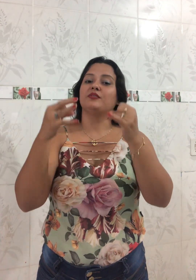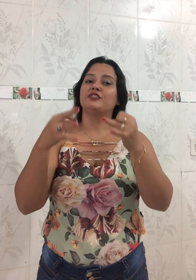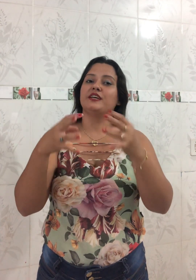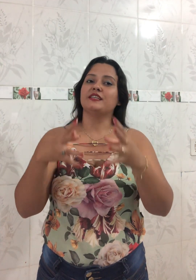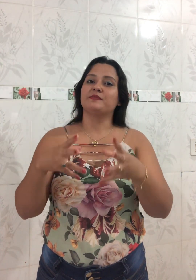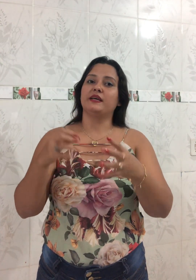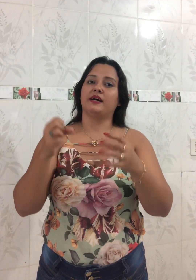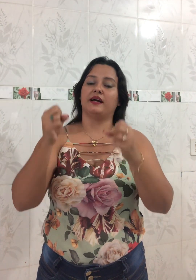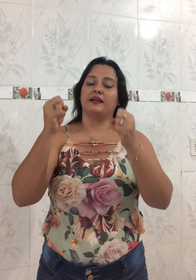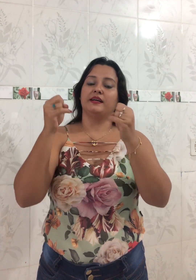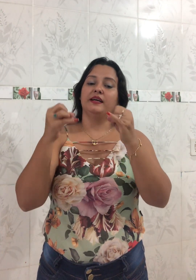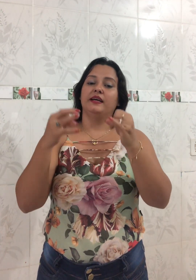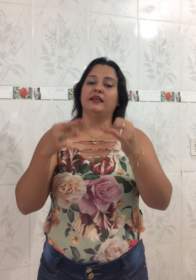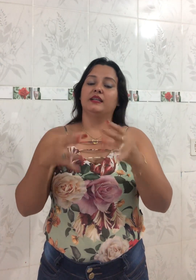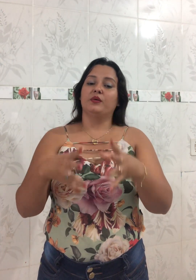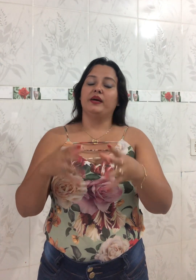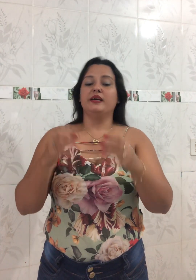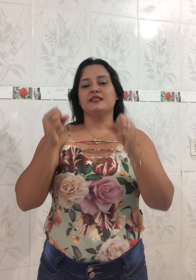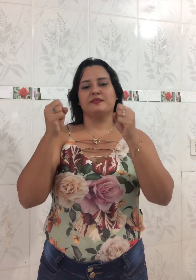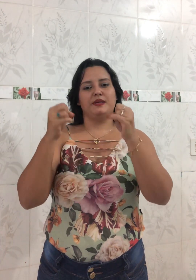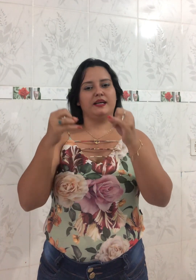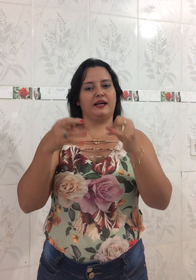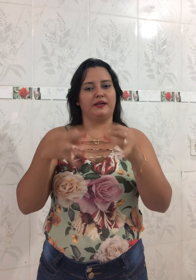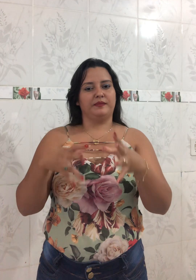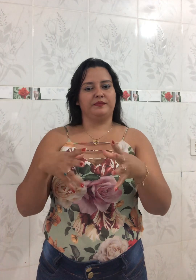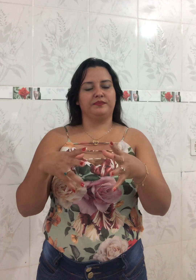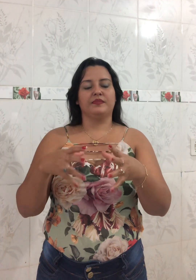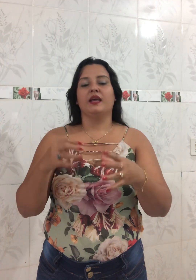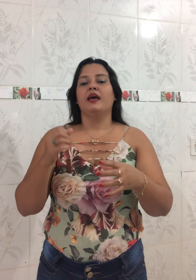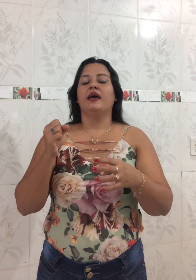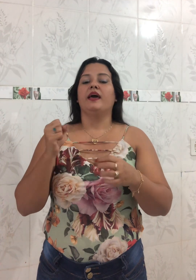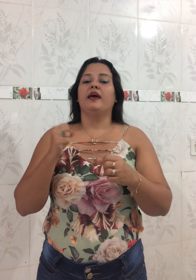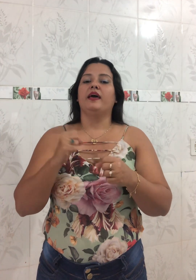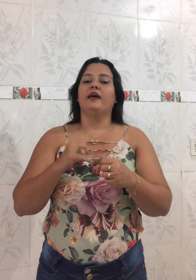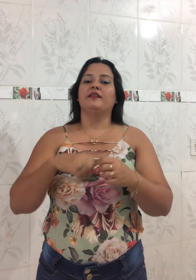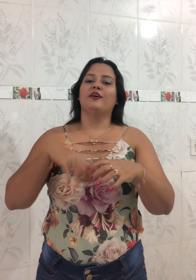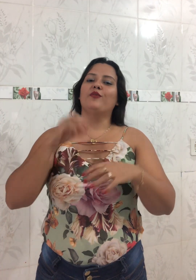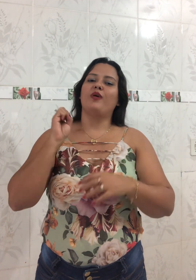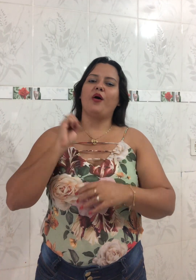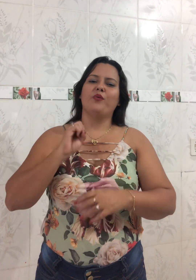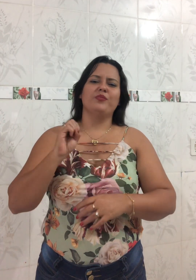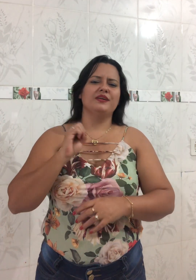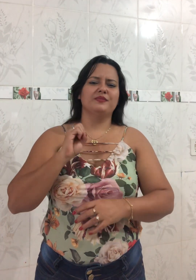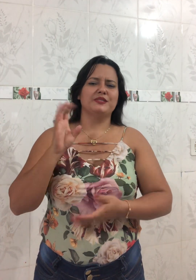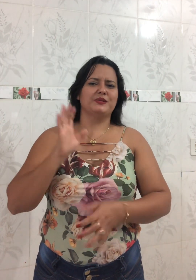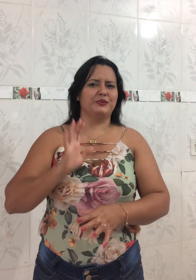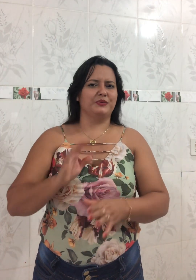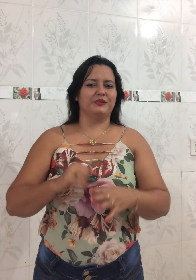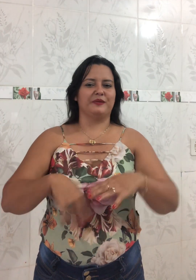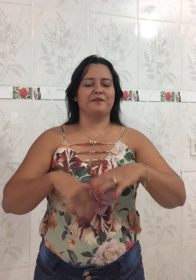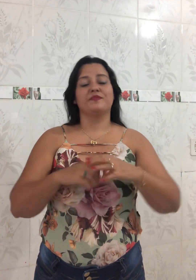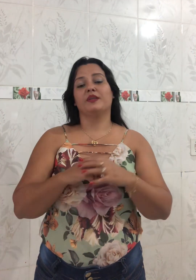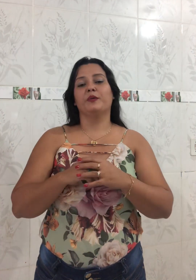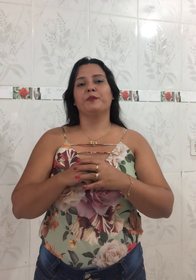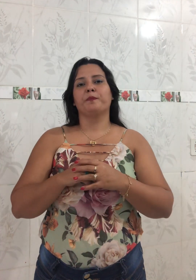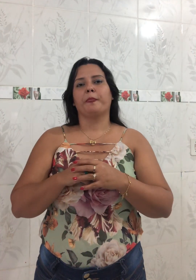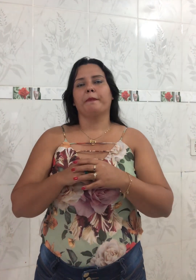de explicar. Então, explicar. Então, uma estrutura. Então,